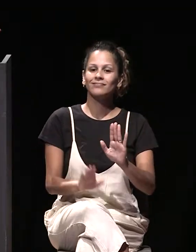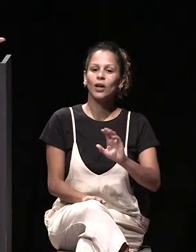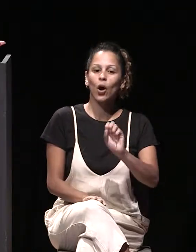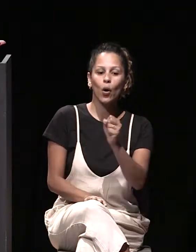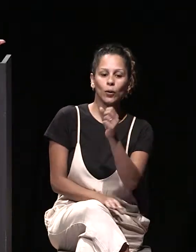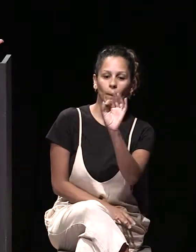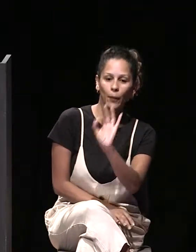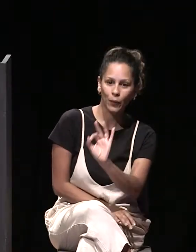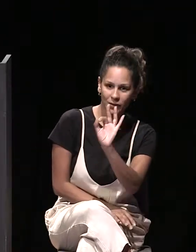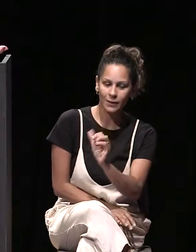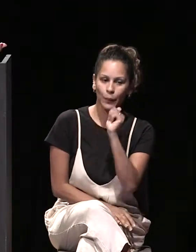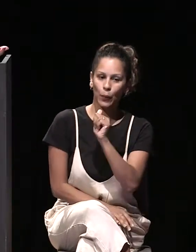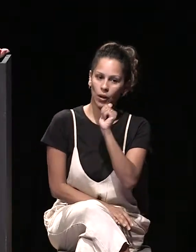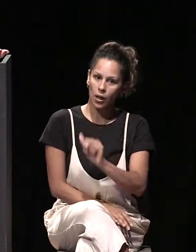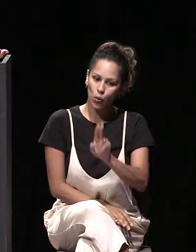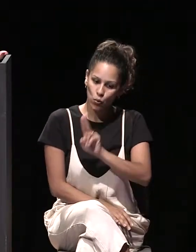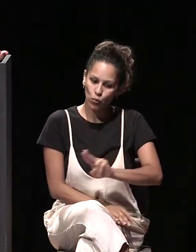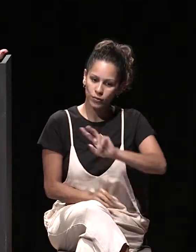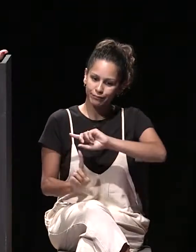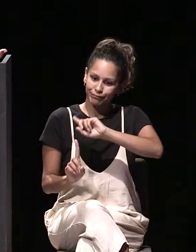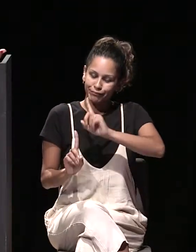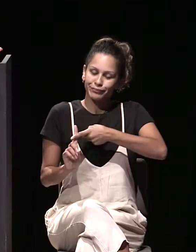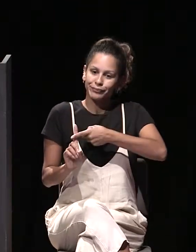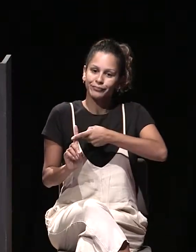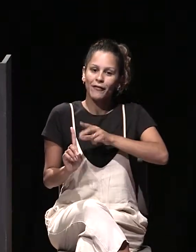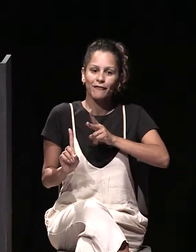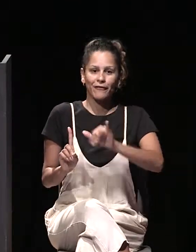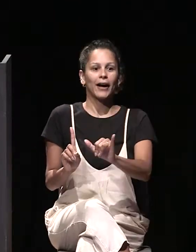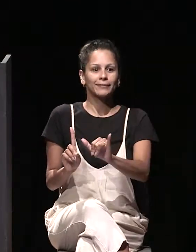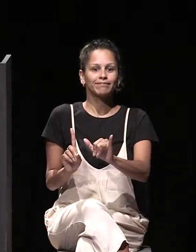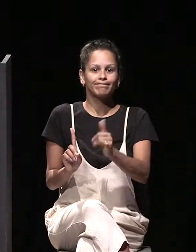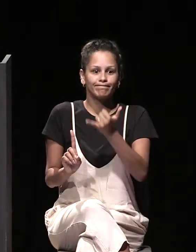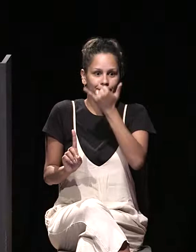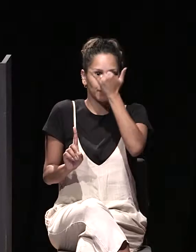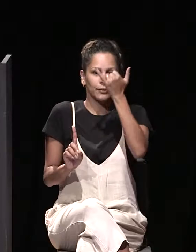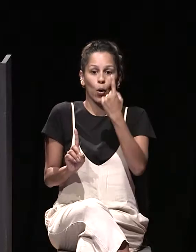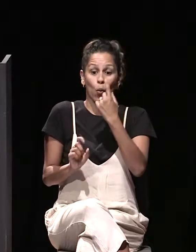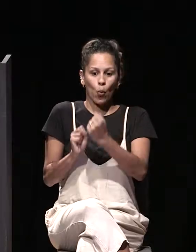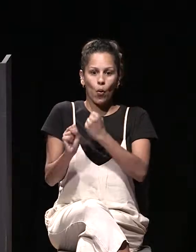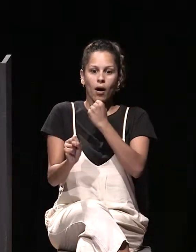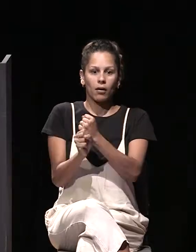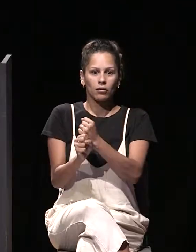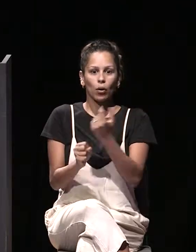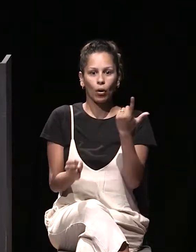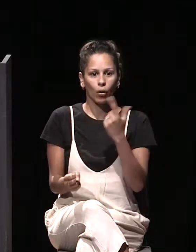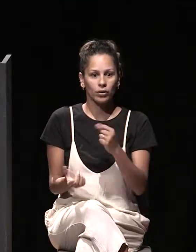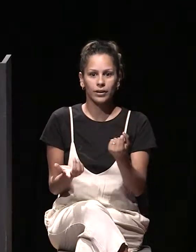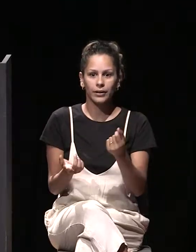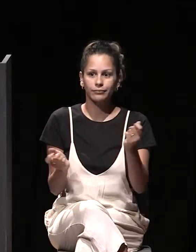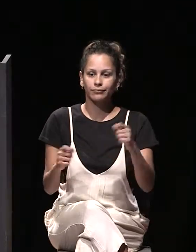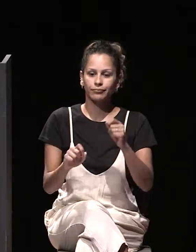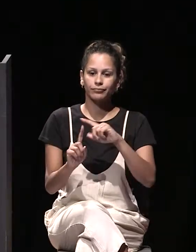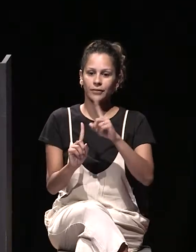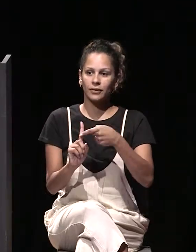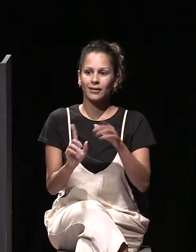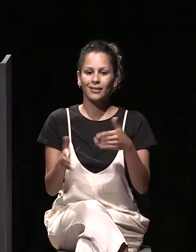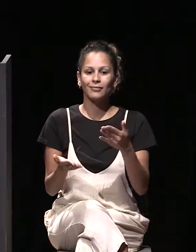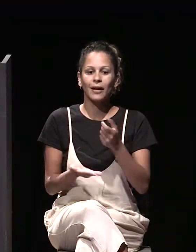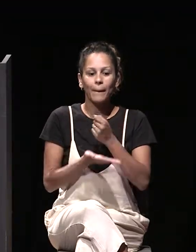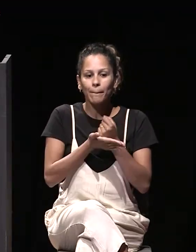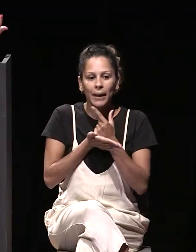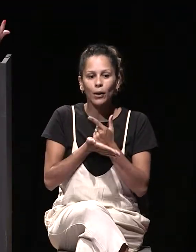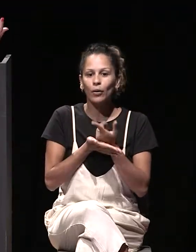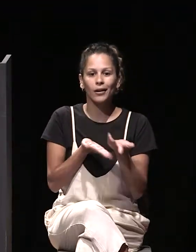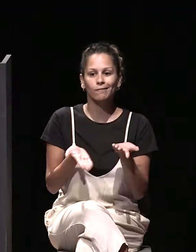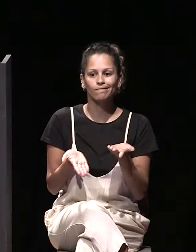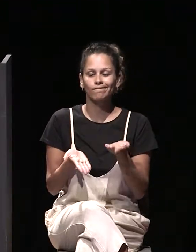das mulheres que tomam pílula engravidam em um ano. Então, é um índice alto, é uma pílula falha bastante. Ou usam